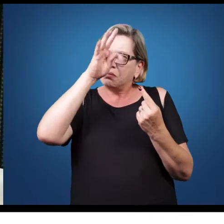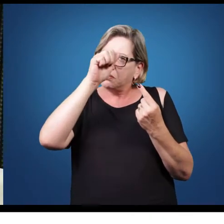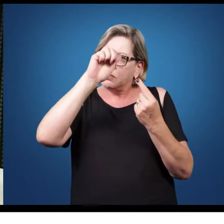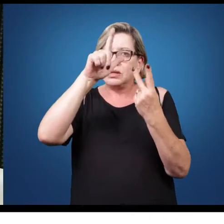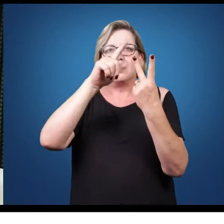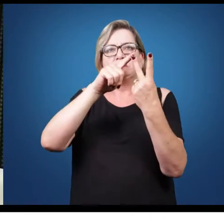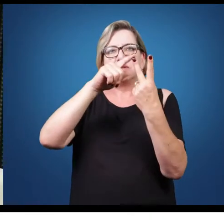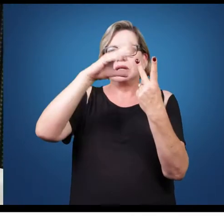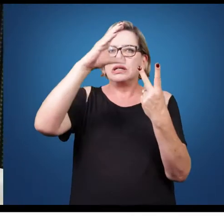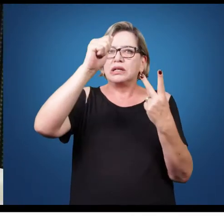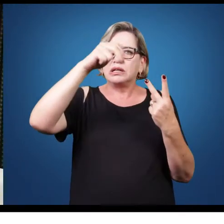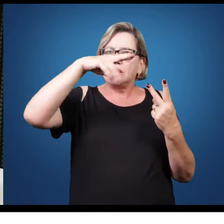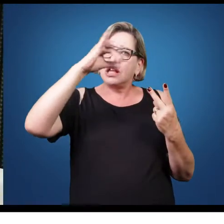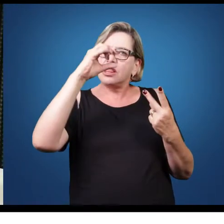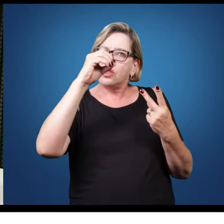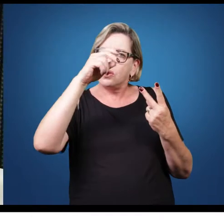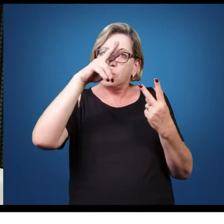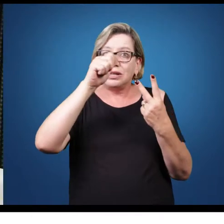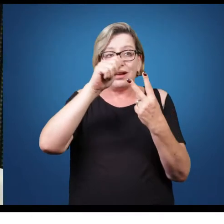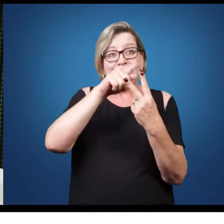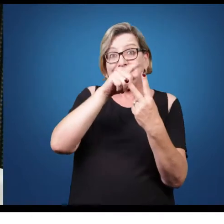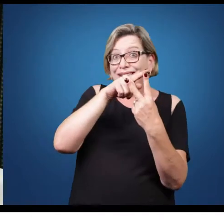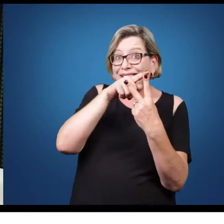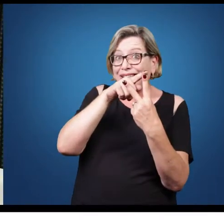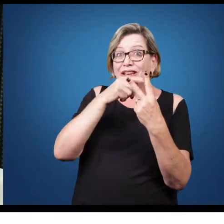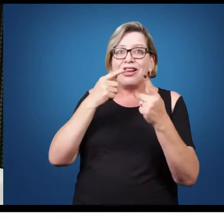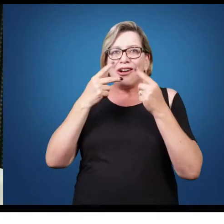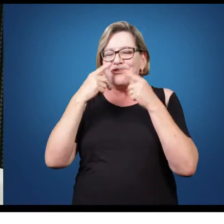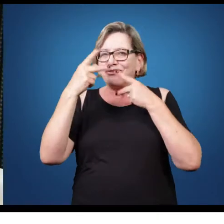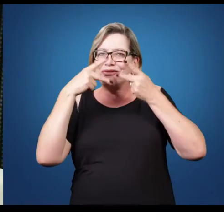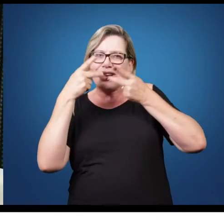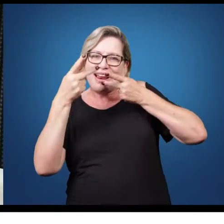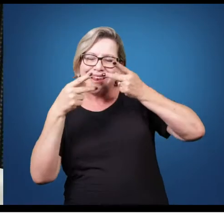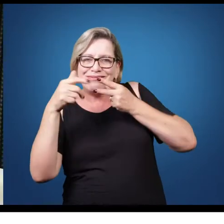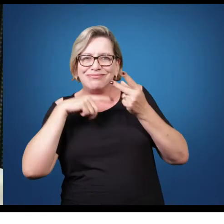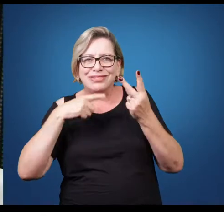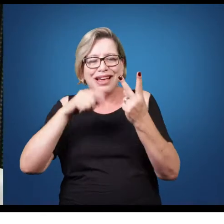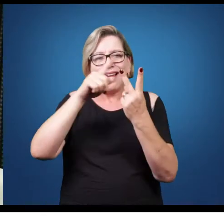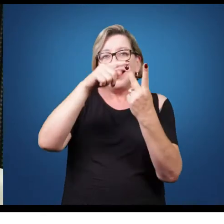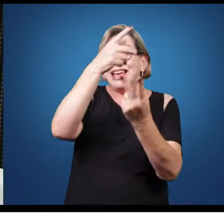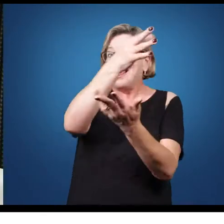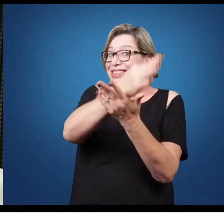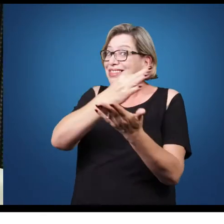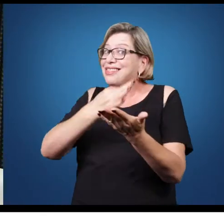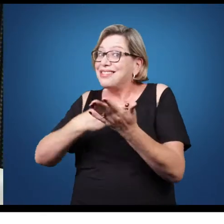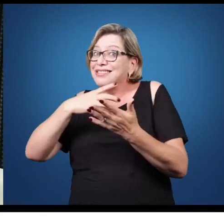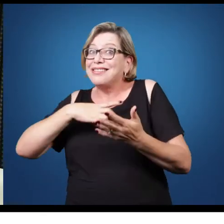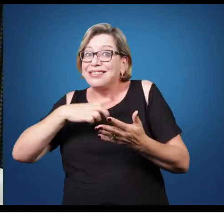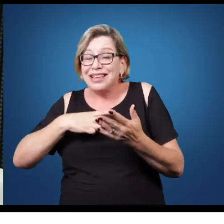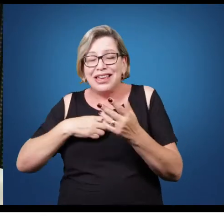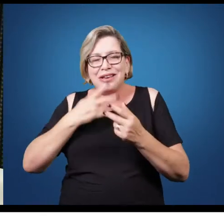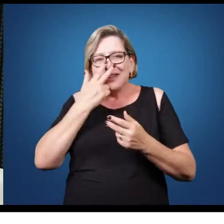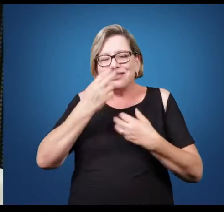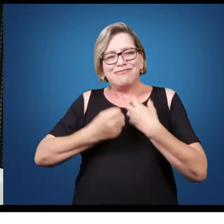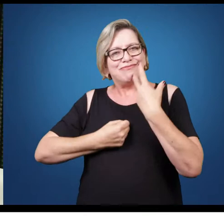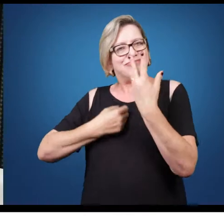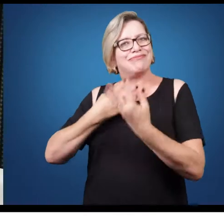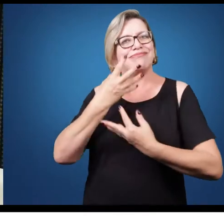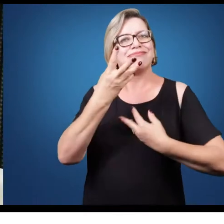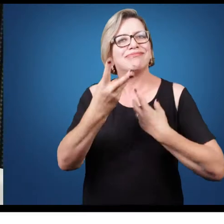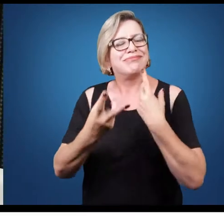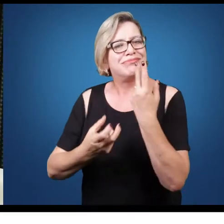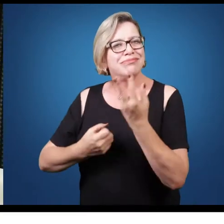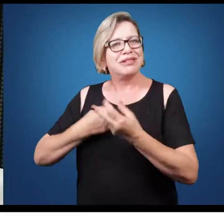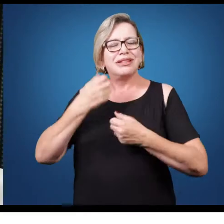não experimentar você não tem letra você não tem um texto e não vai funcionar você tem textos têm uma expressão de uma poesia e que deve ser